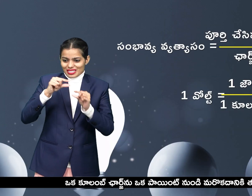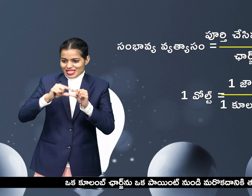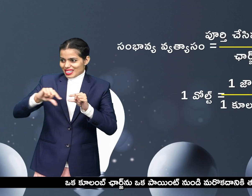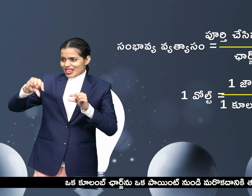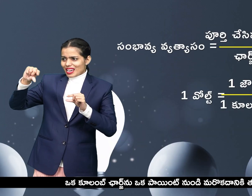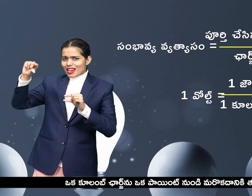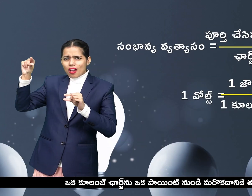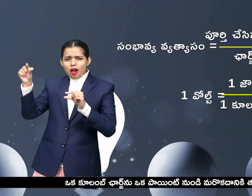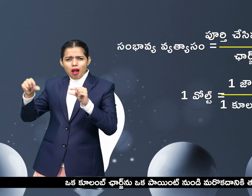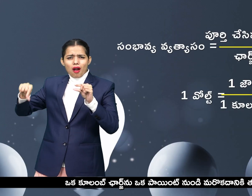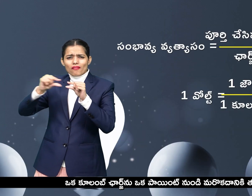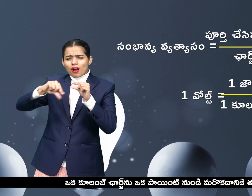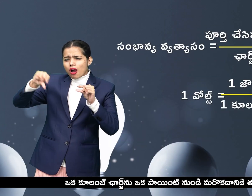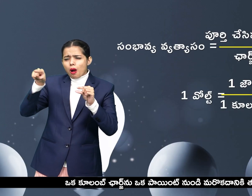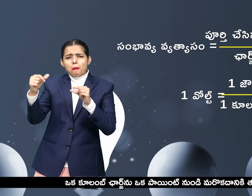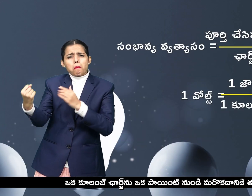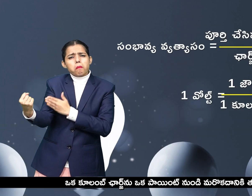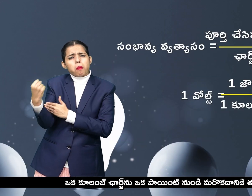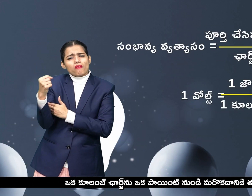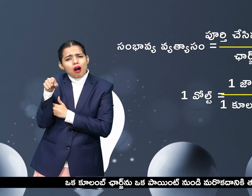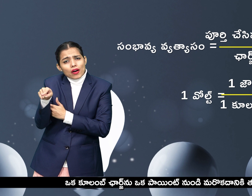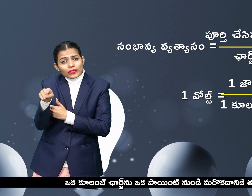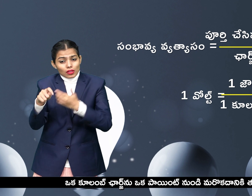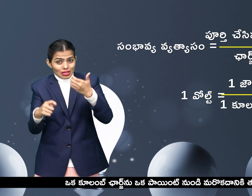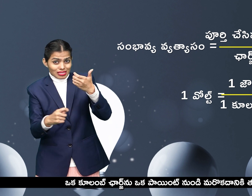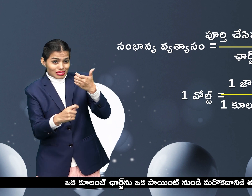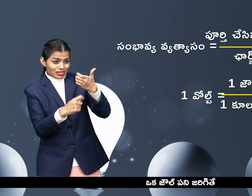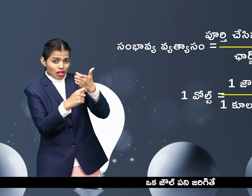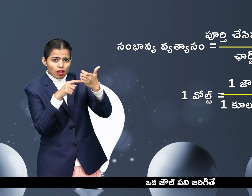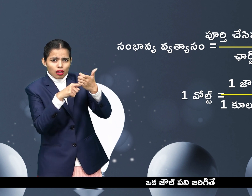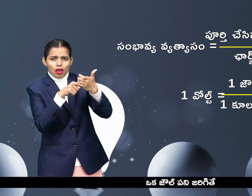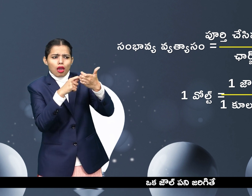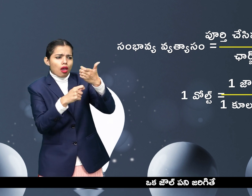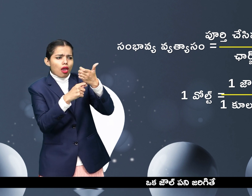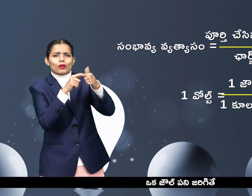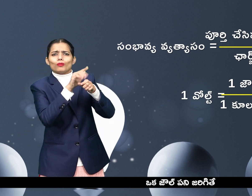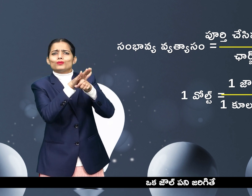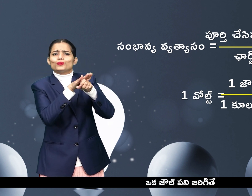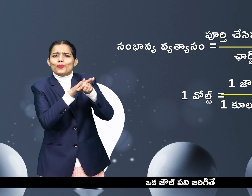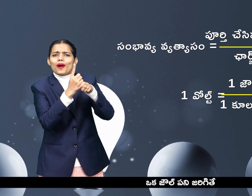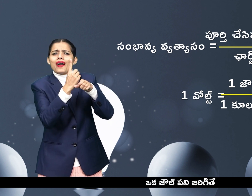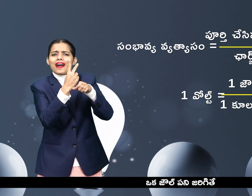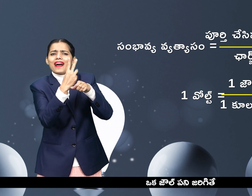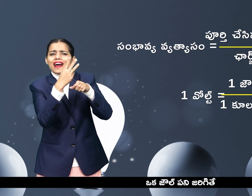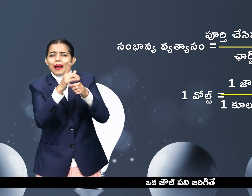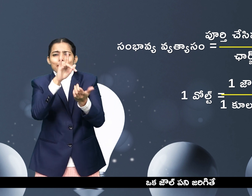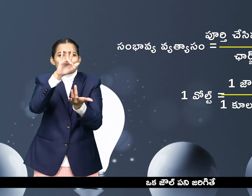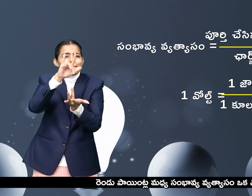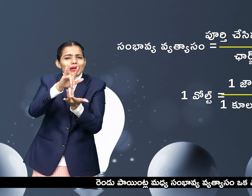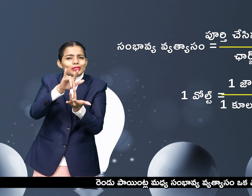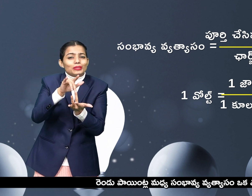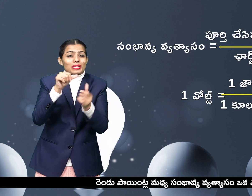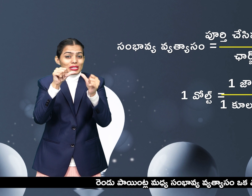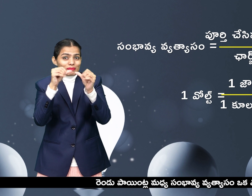ఒక కూలం ఛార్జ్ను ఒక పాయింట్ నుండి మరొక దానికి తరలించడంలో ఒక జౌల్ పని జరిగితే 2 పాయింట్ల